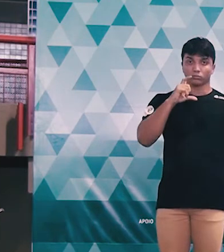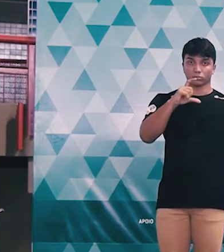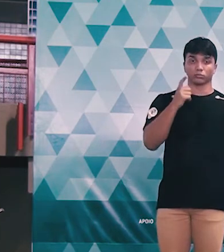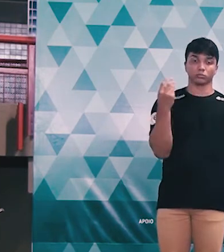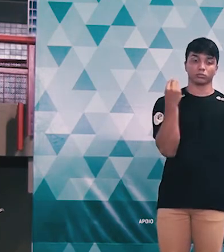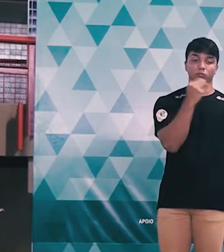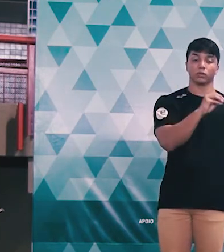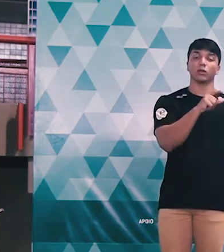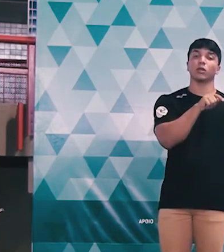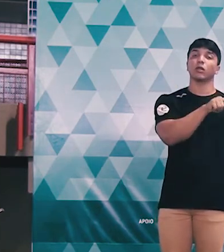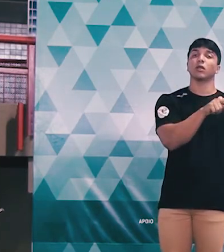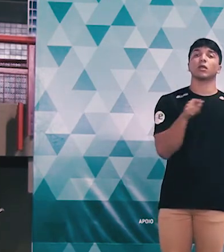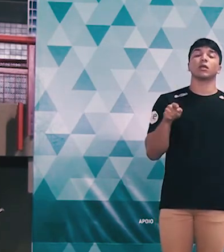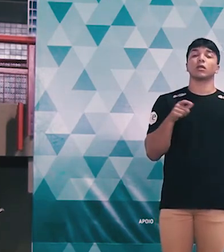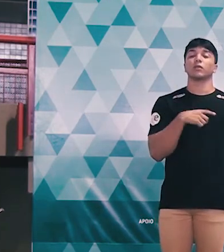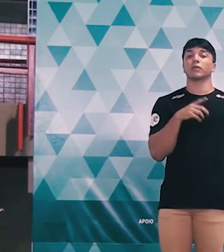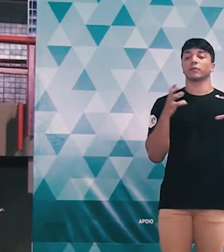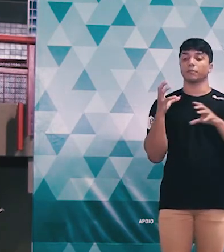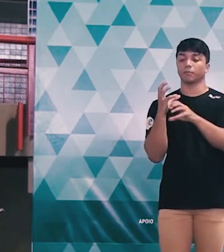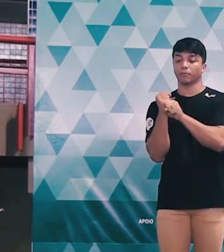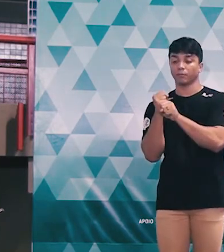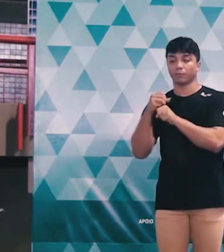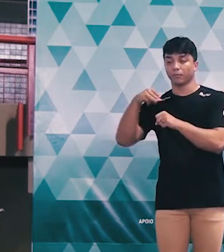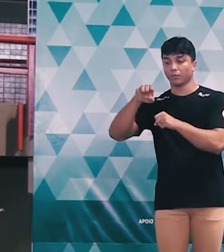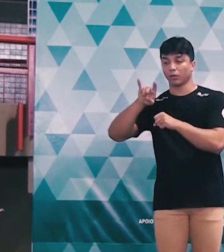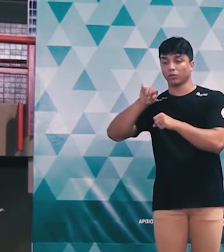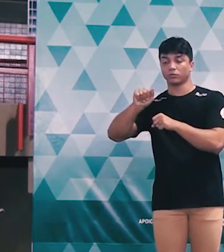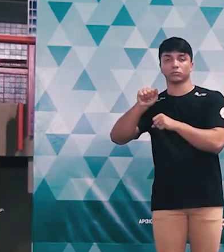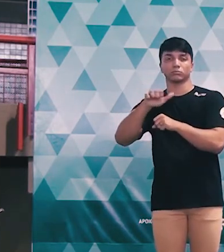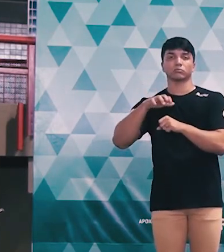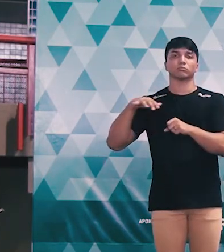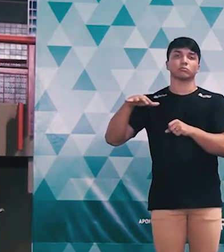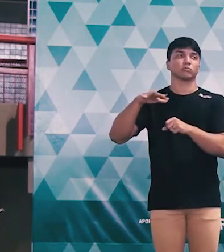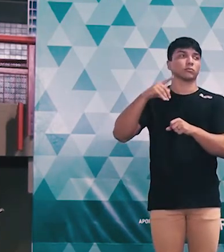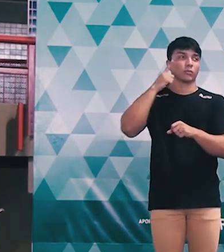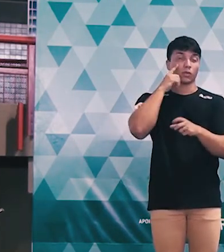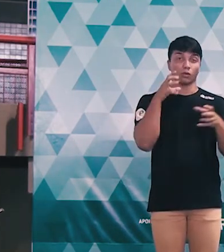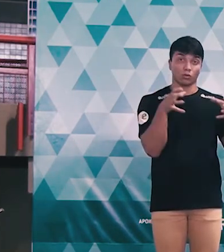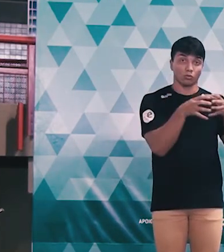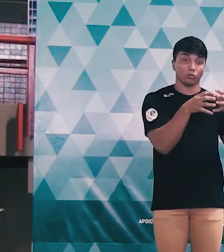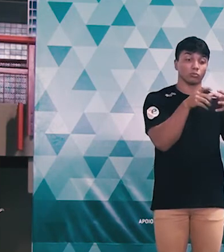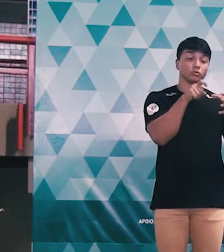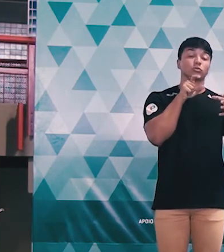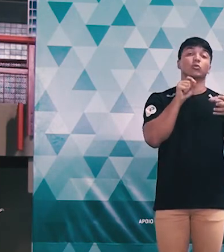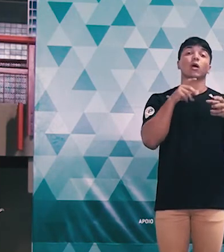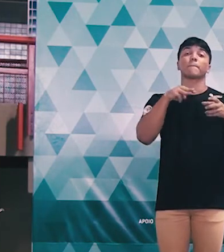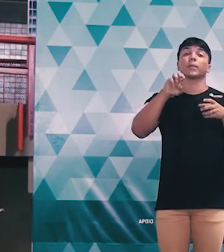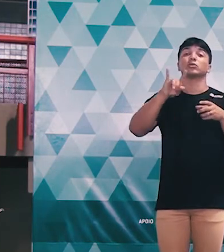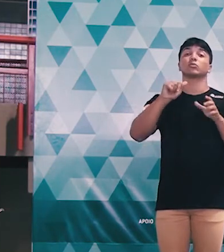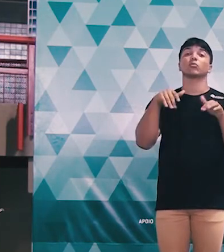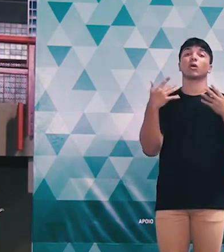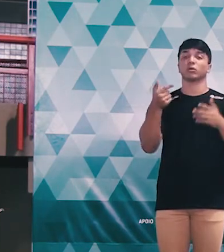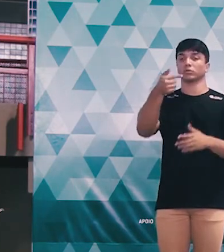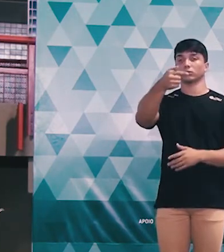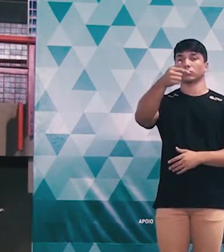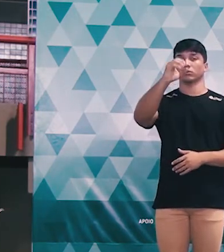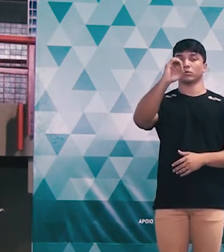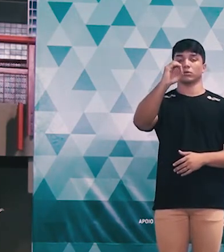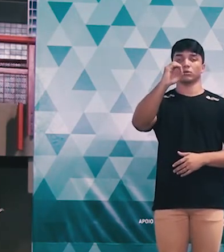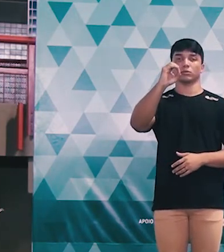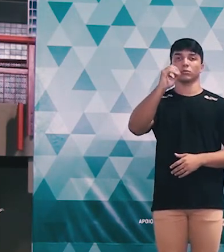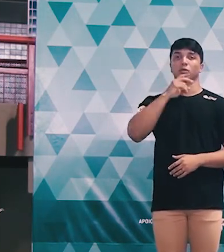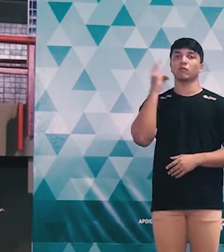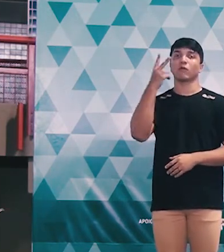se comportam em torno da média? A média desse grupo X é 70 e todos os valores são